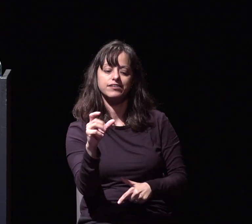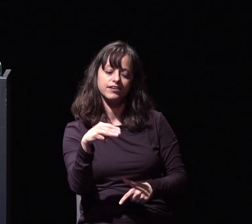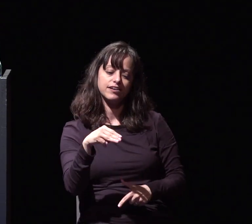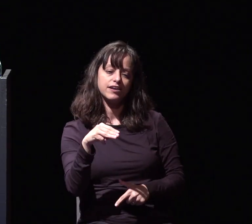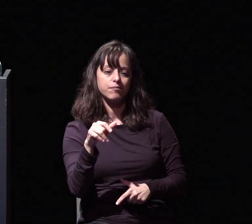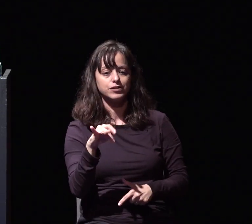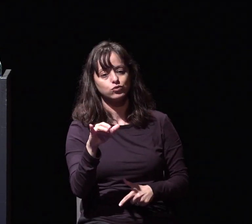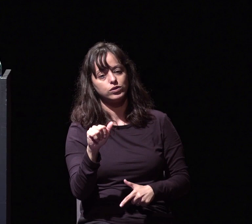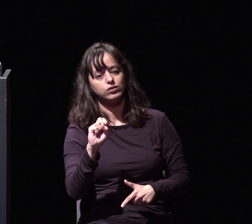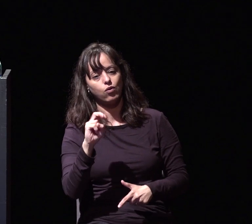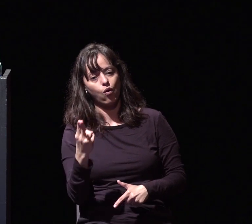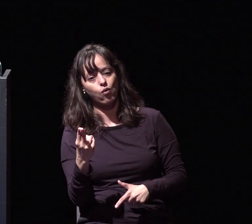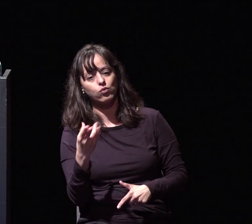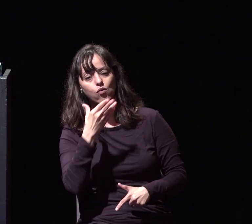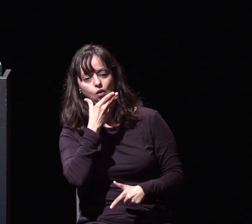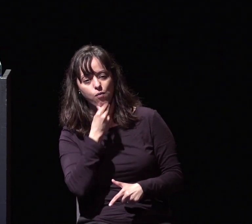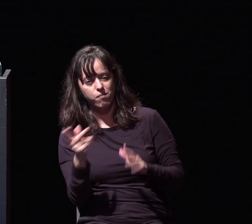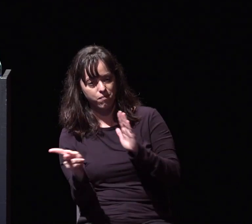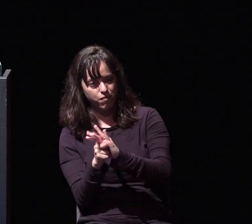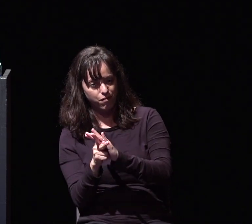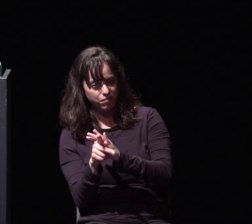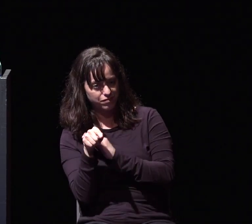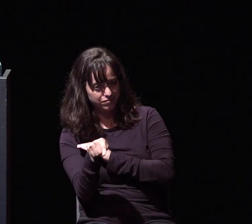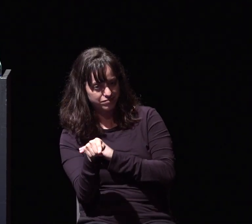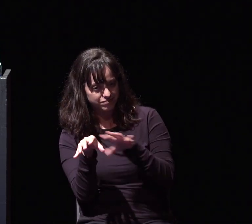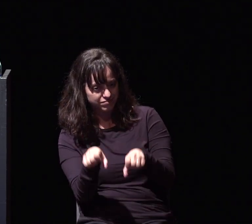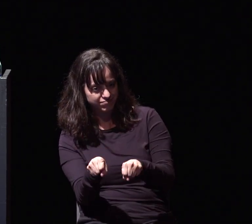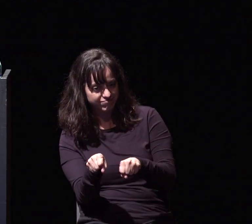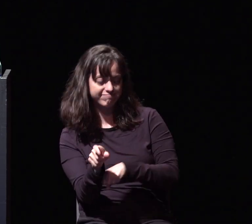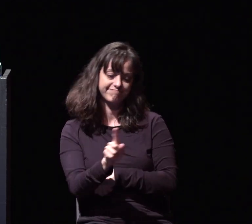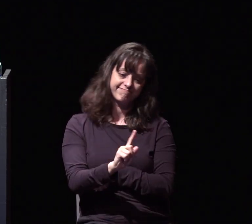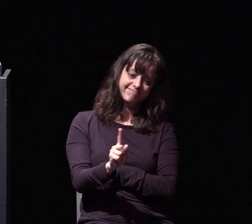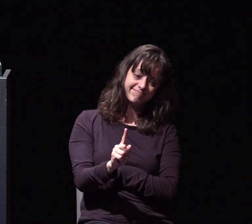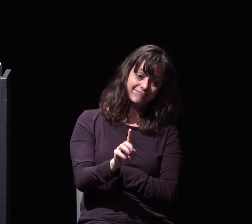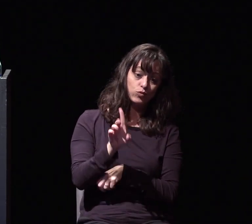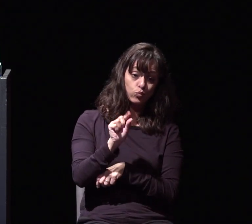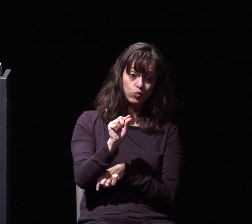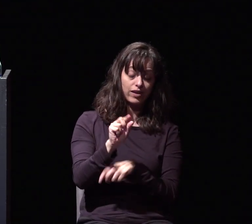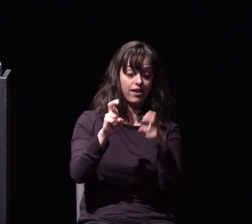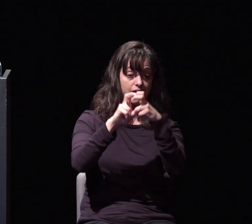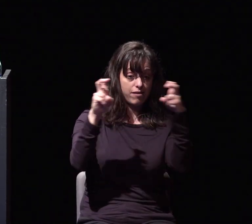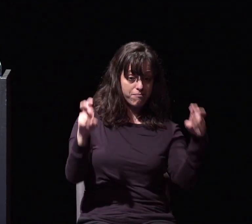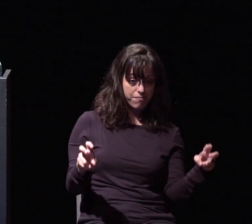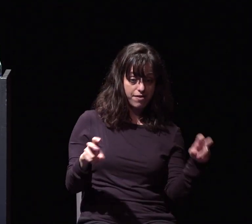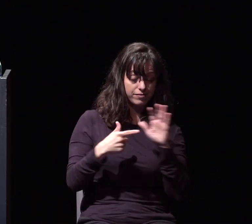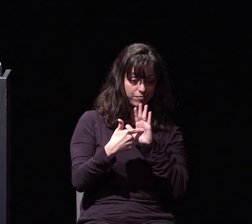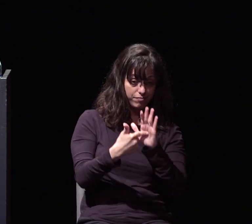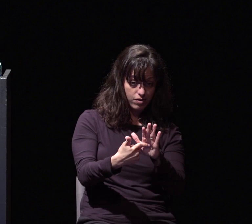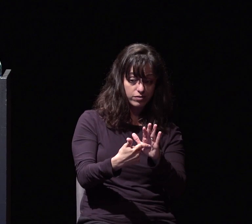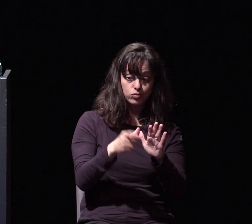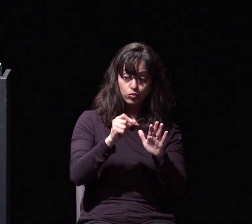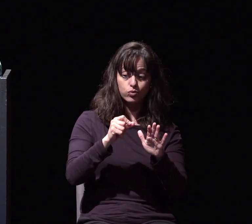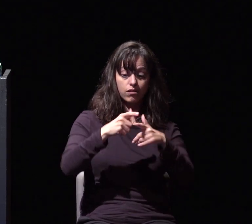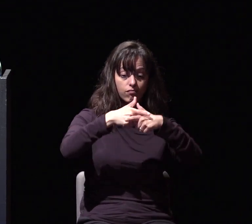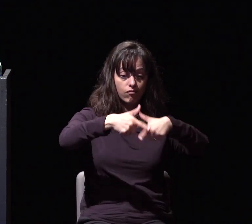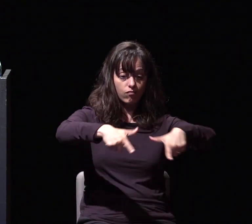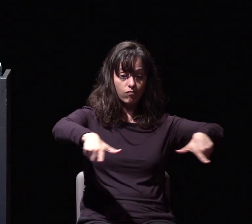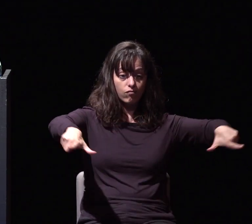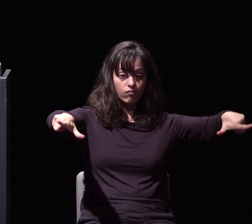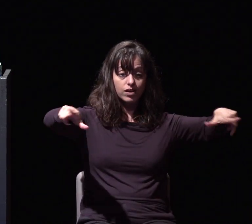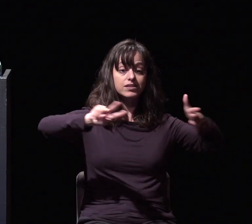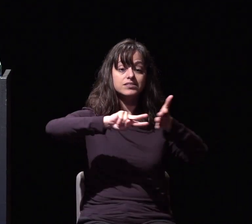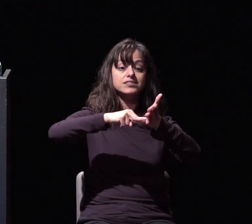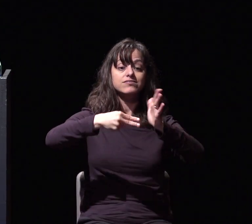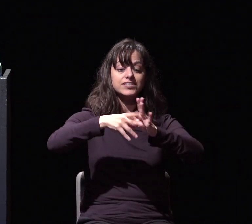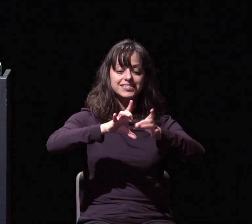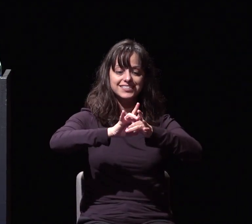masculino substantivo. O MASP oferece, na sua horizontalidade, na sua abertura, um antídoto ao